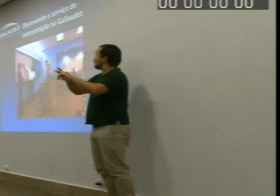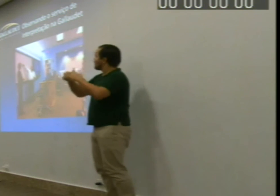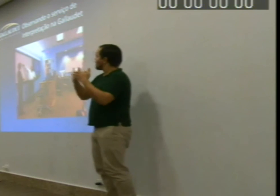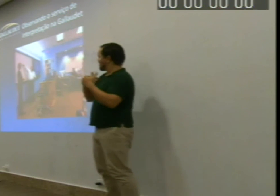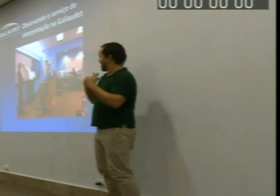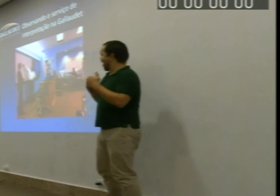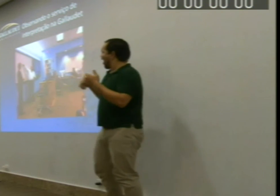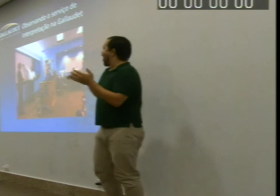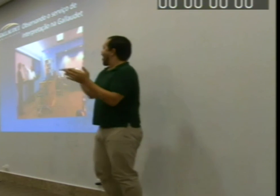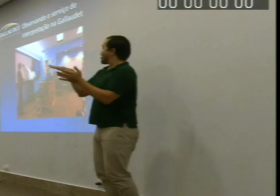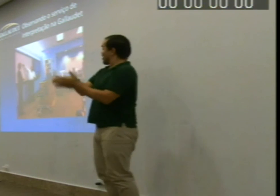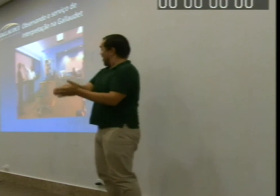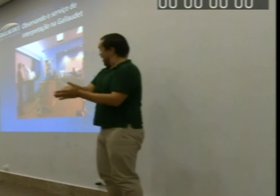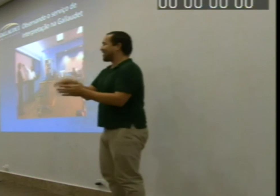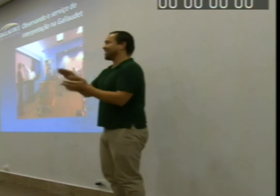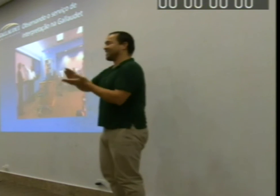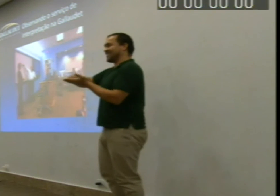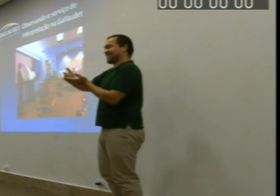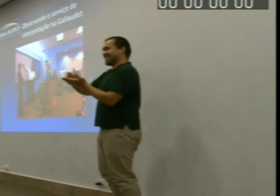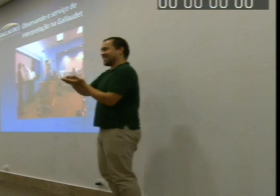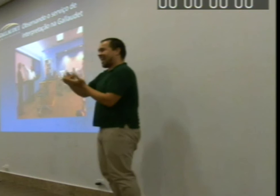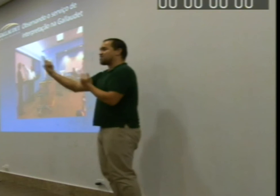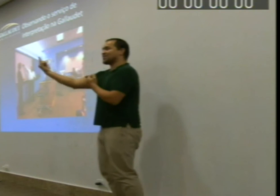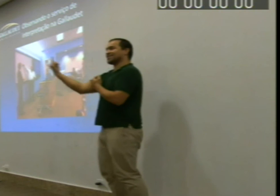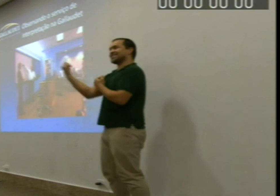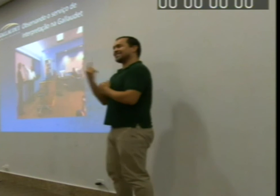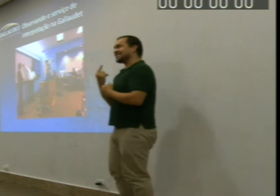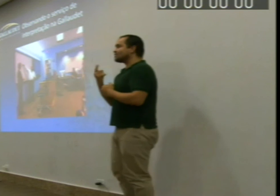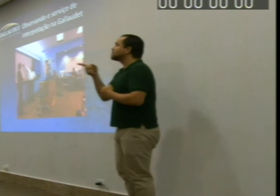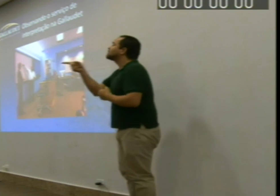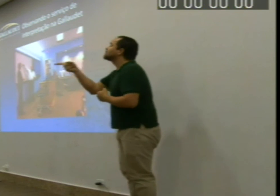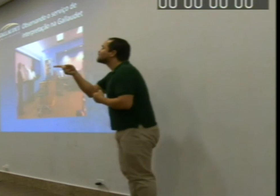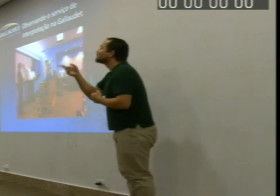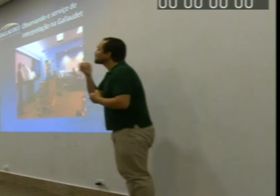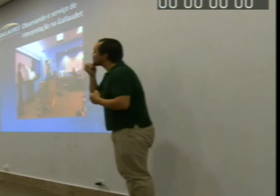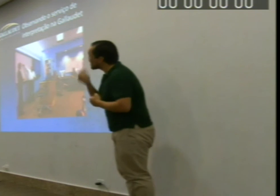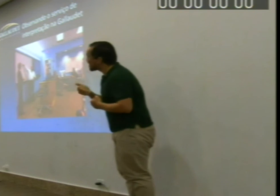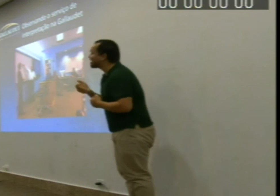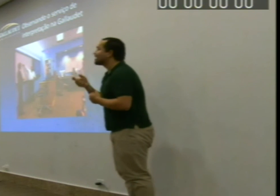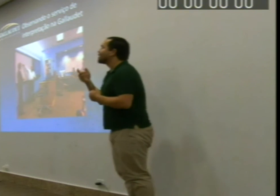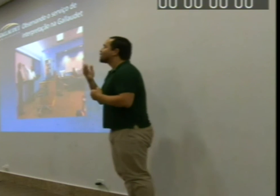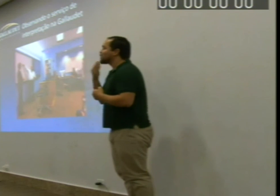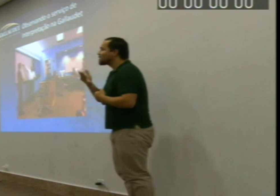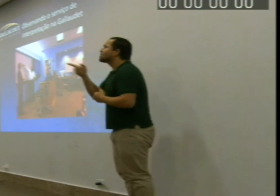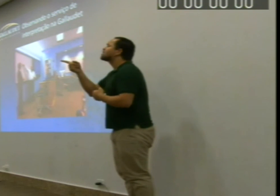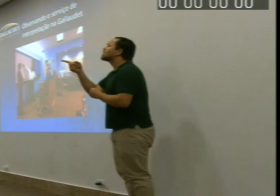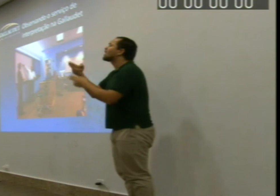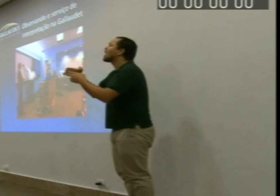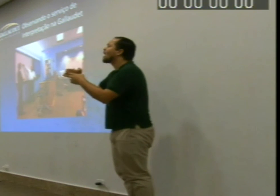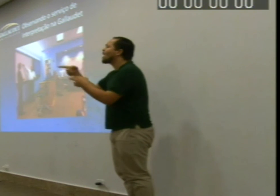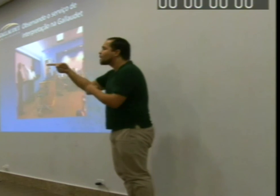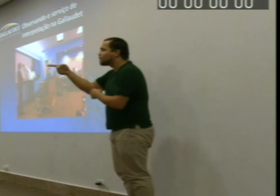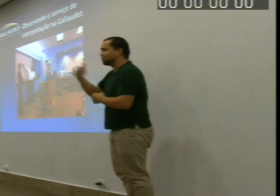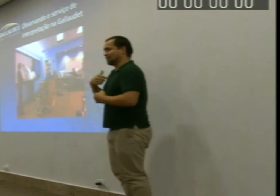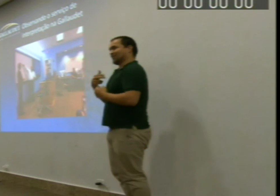copiava por isso que eu cheguei e a interprete chegou e Oi tudo bem eu falava pedia